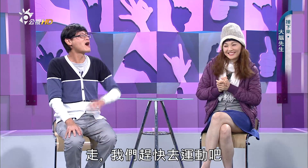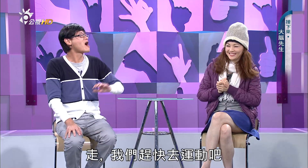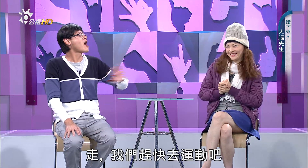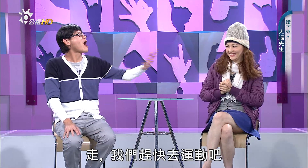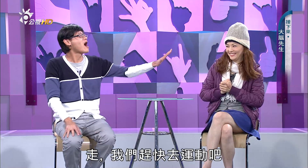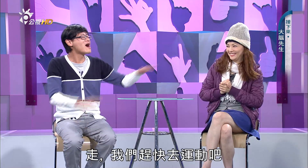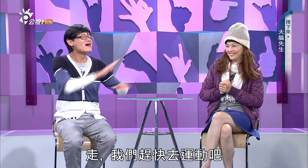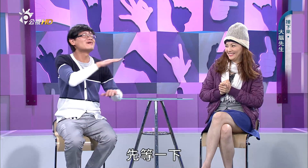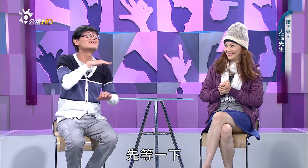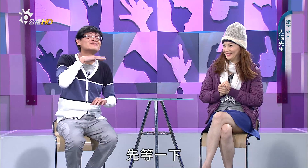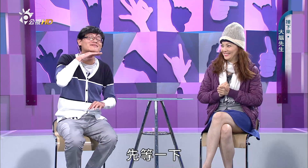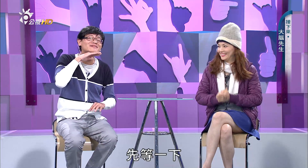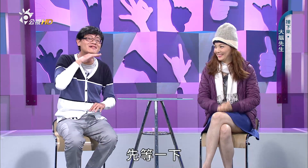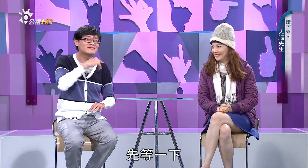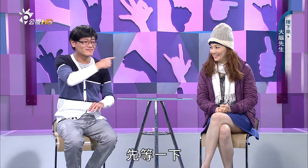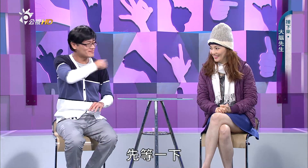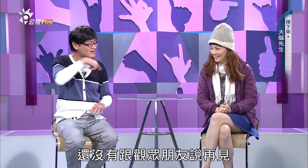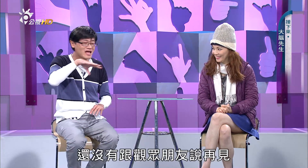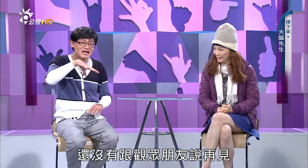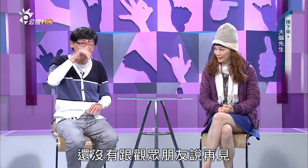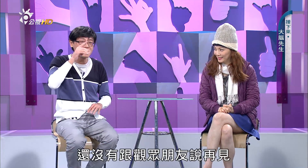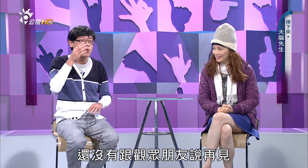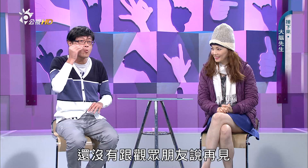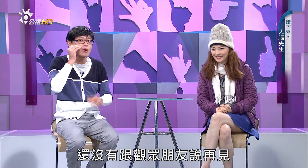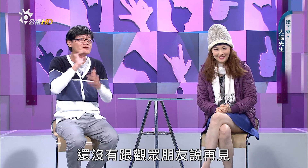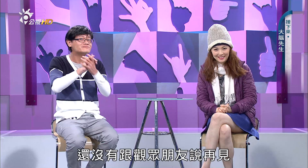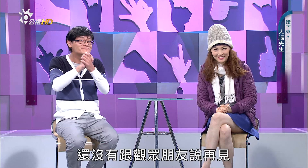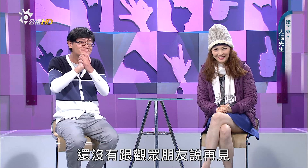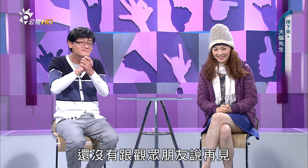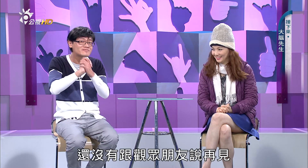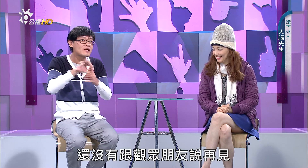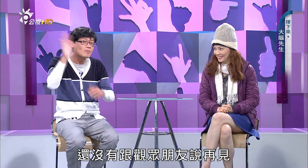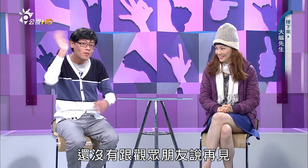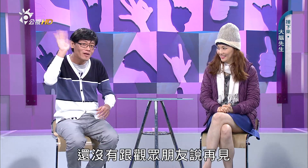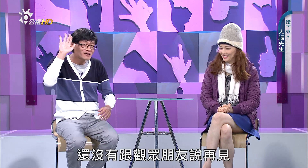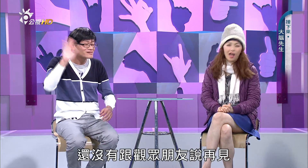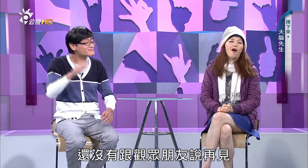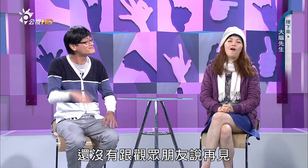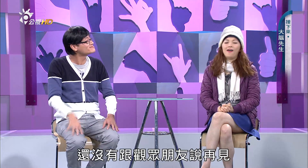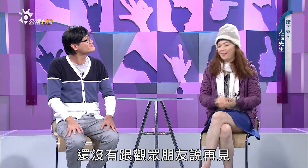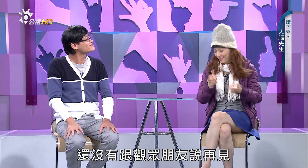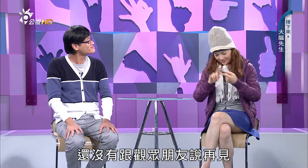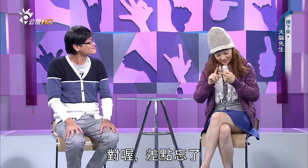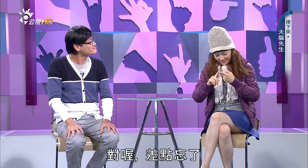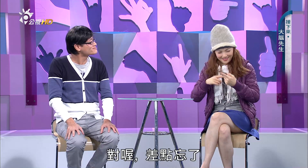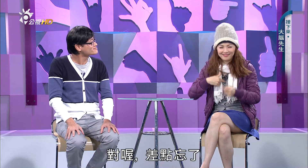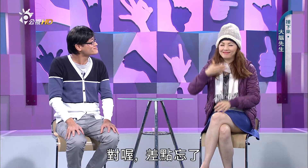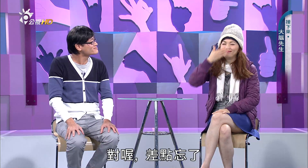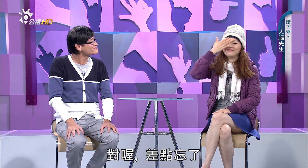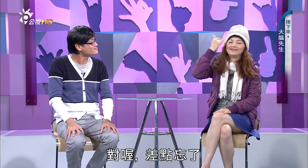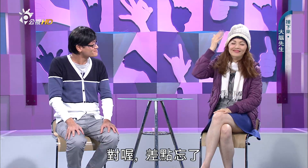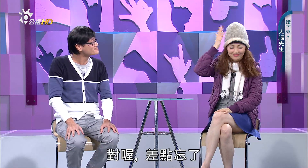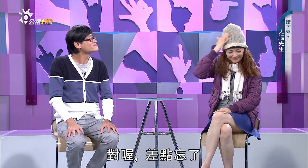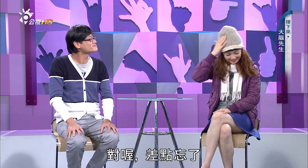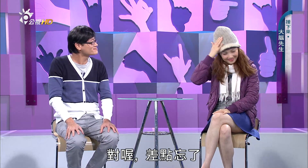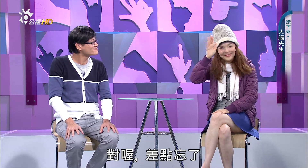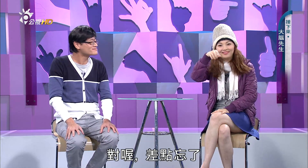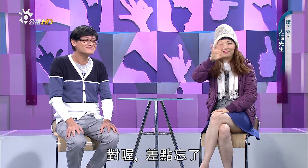吧。 先等一下，还没有跟观众朋友说再见呢。 对哦，差点忘